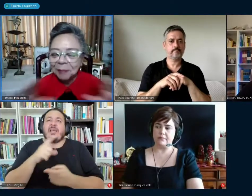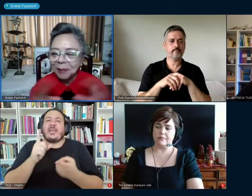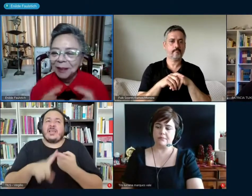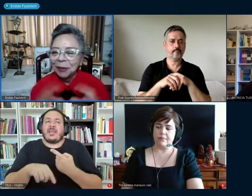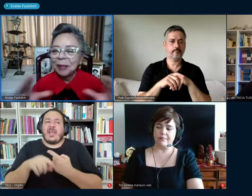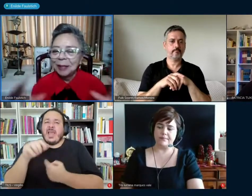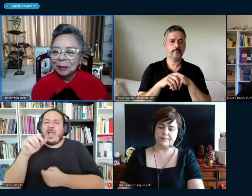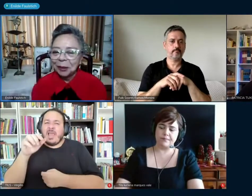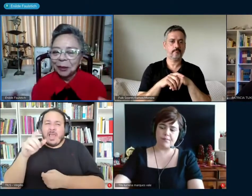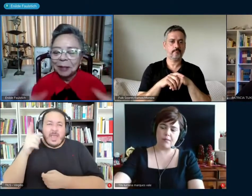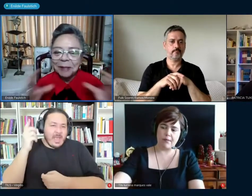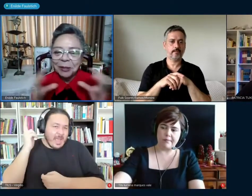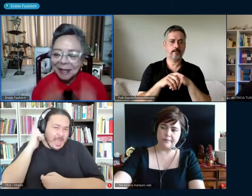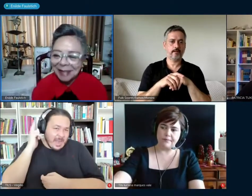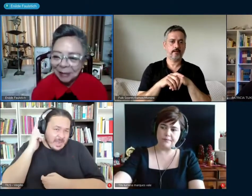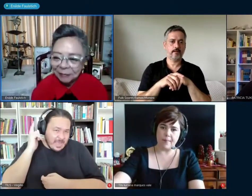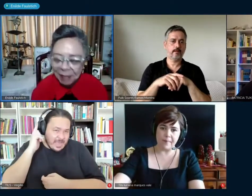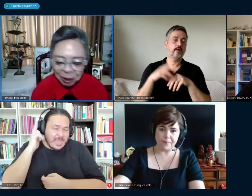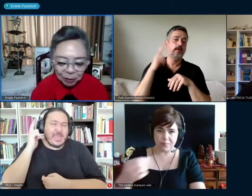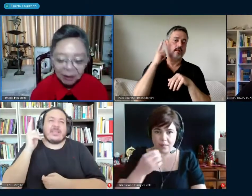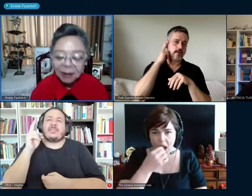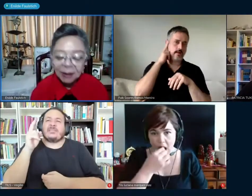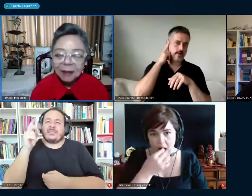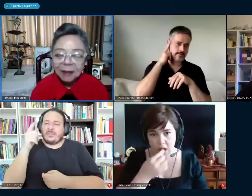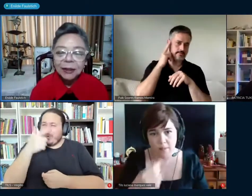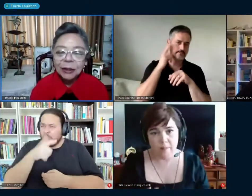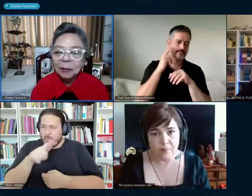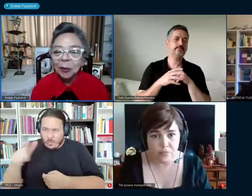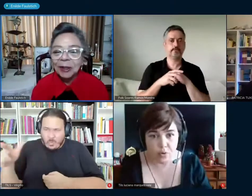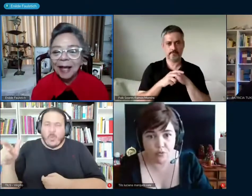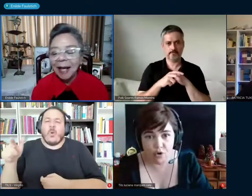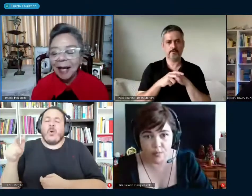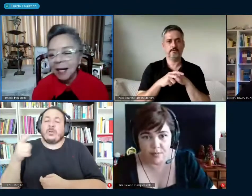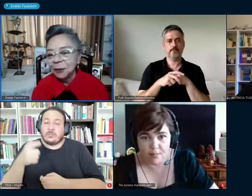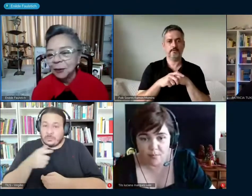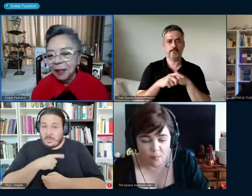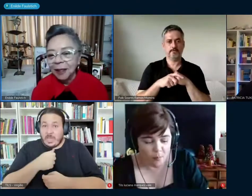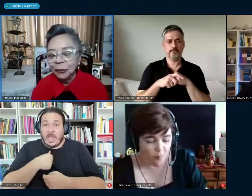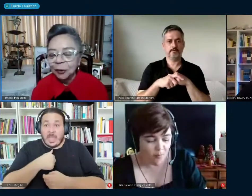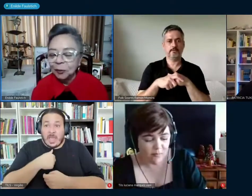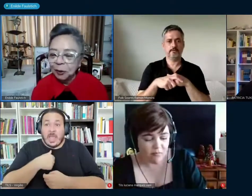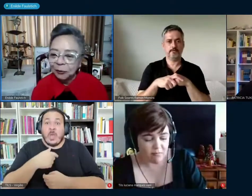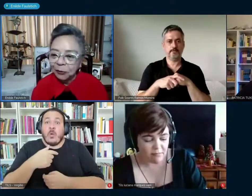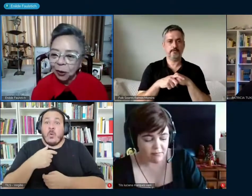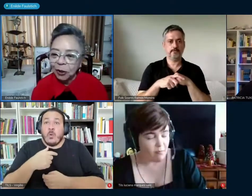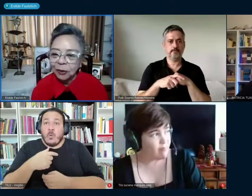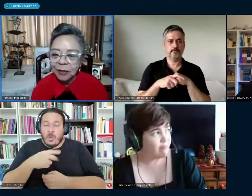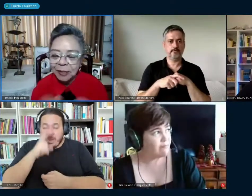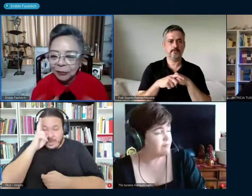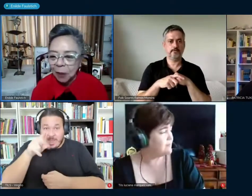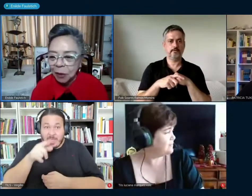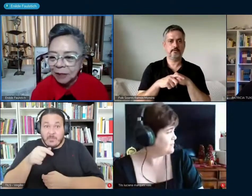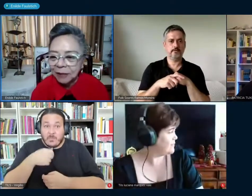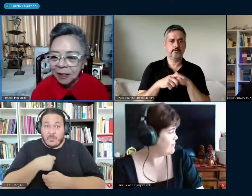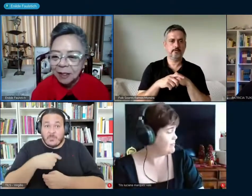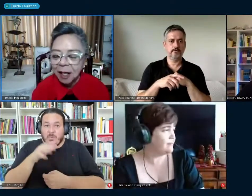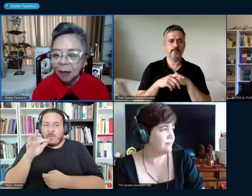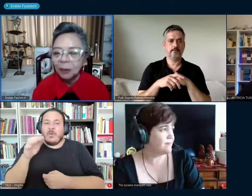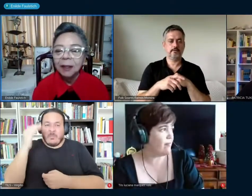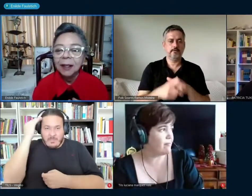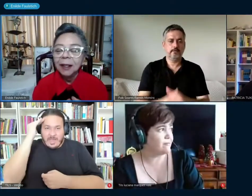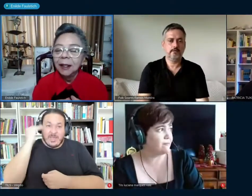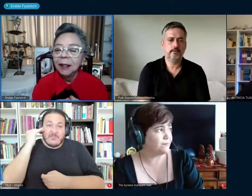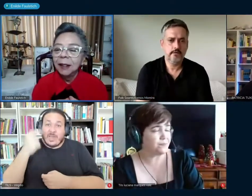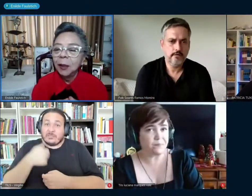sei, não me lembro agora, mas eu sei que a Fátima estava, porque a reação dela foi muito forte, não sei se Falk estava nessa